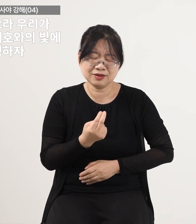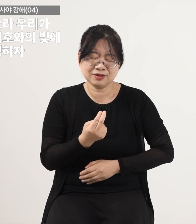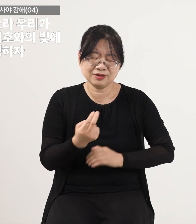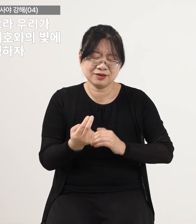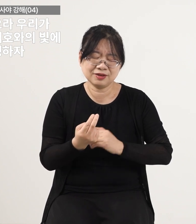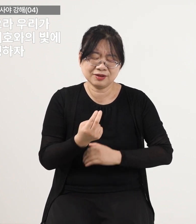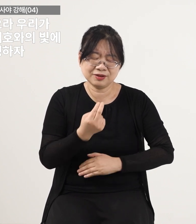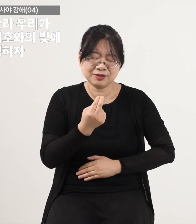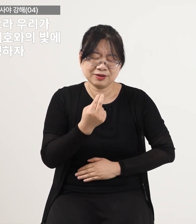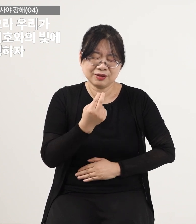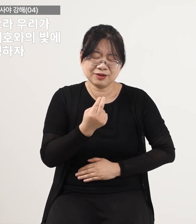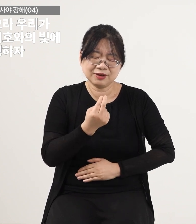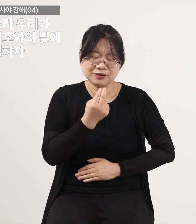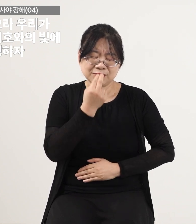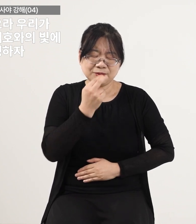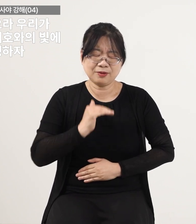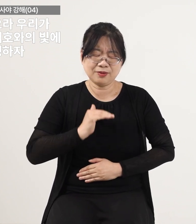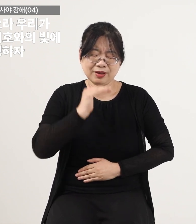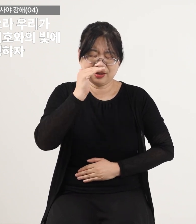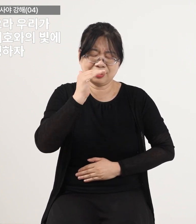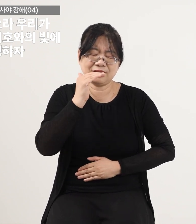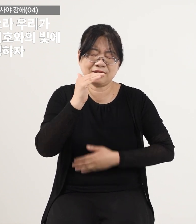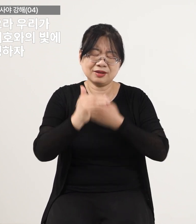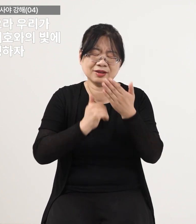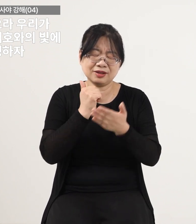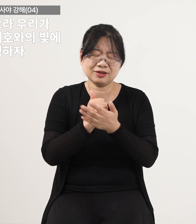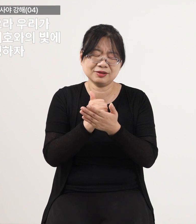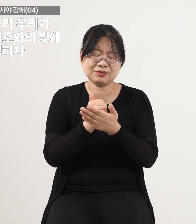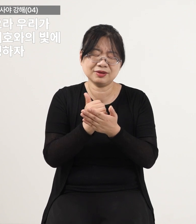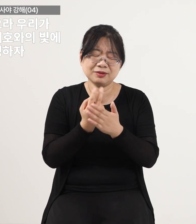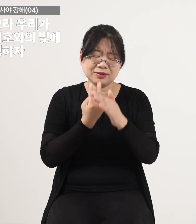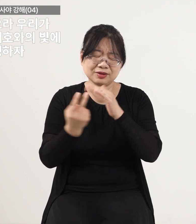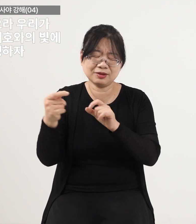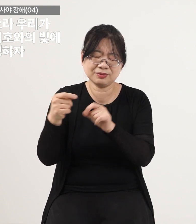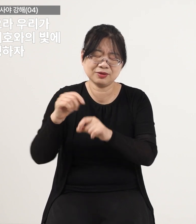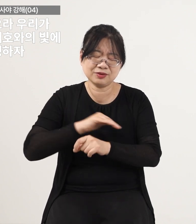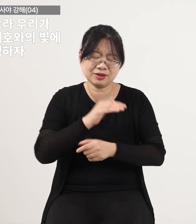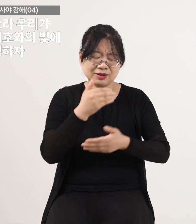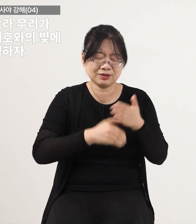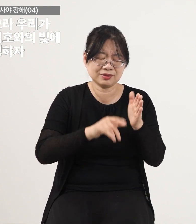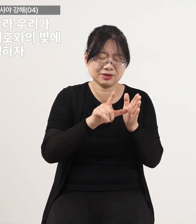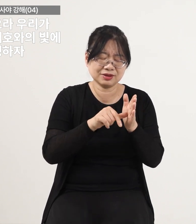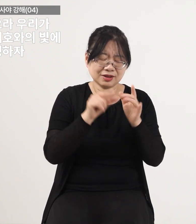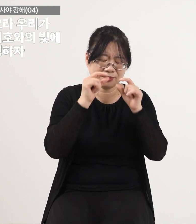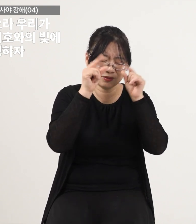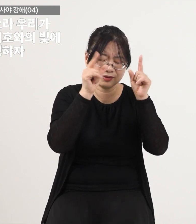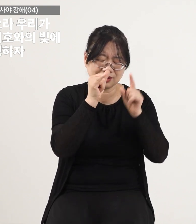앞에 우리의 남은 시간들이 눈 열어지게 하시고 우리의 삶에